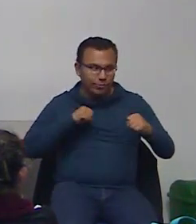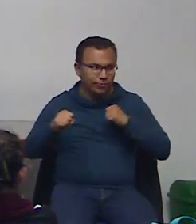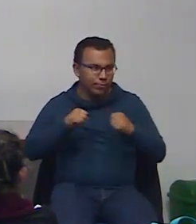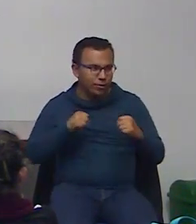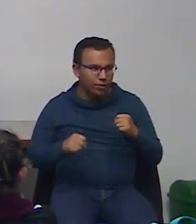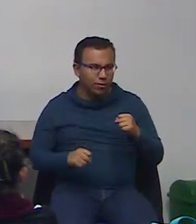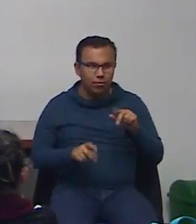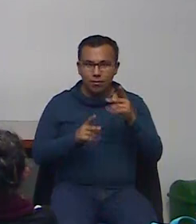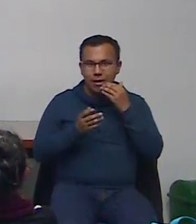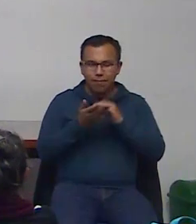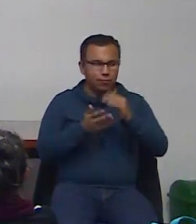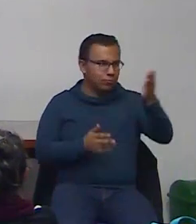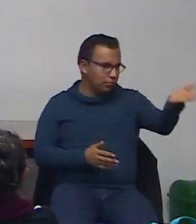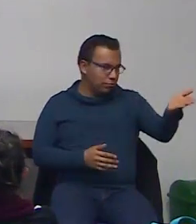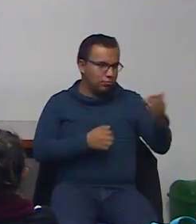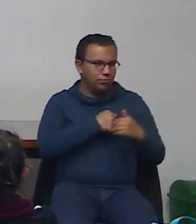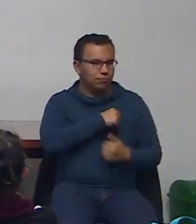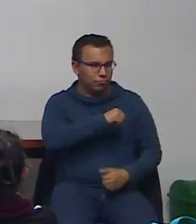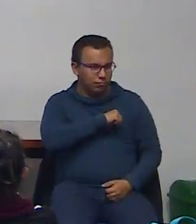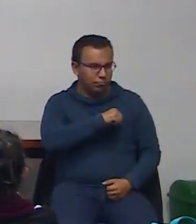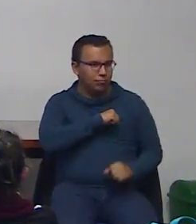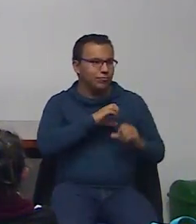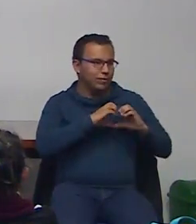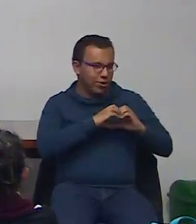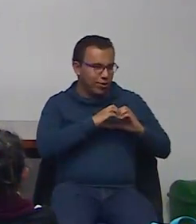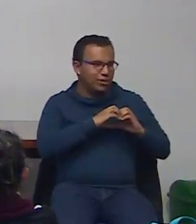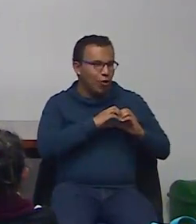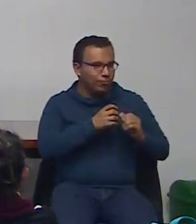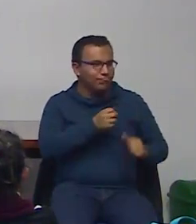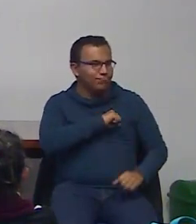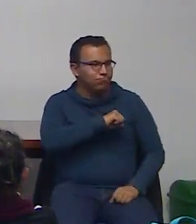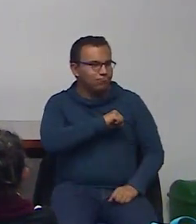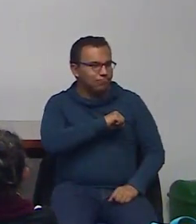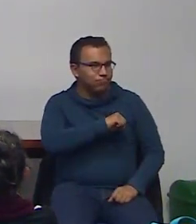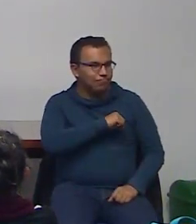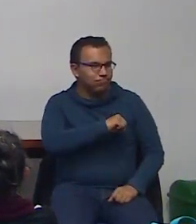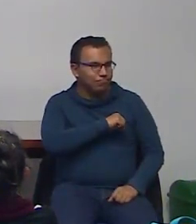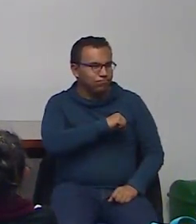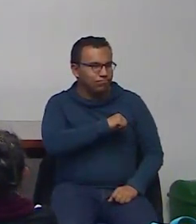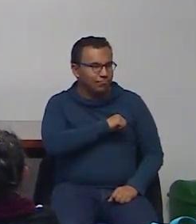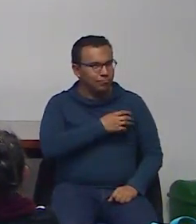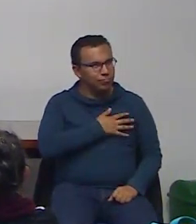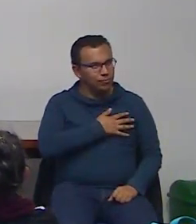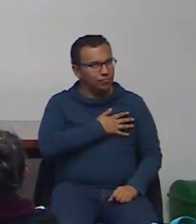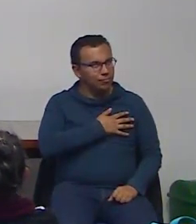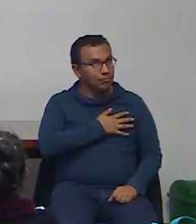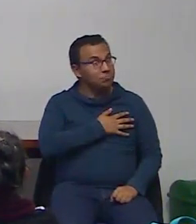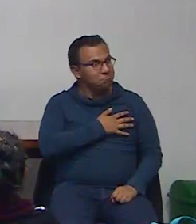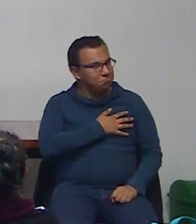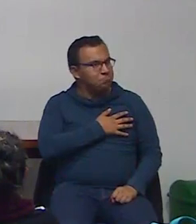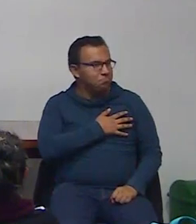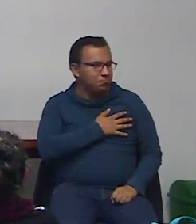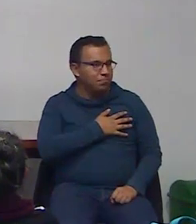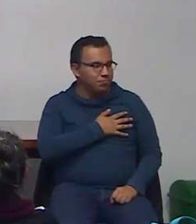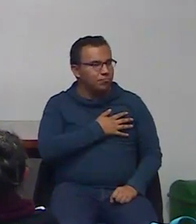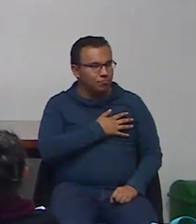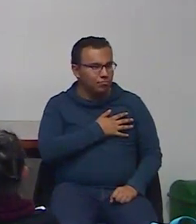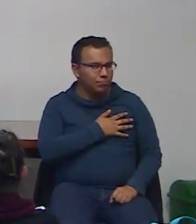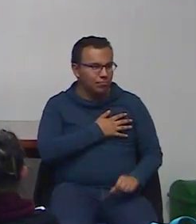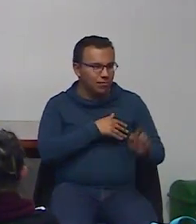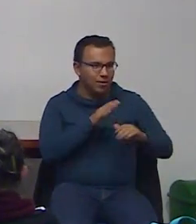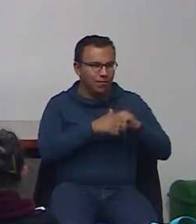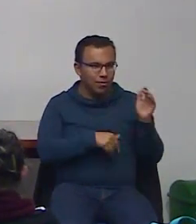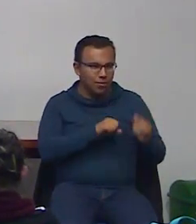eso es Sí el corazón exactamente es nuestro sinónimo Pues si aunque el tema del ritmo cardíaco Es más